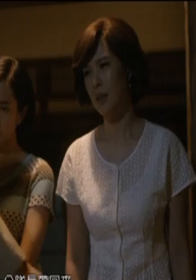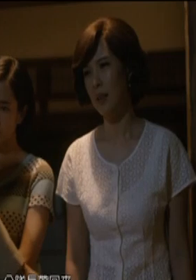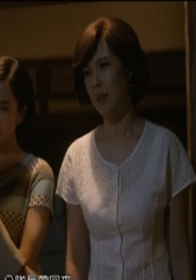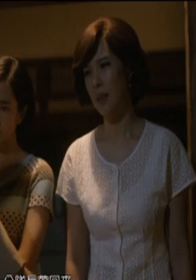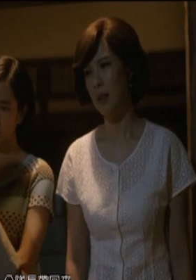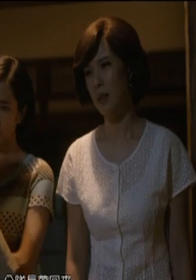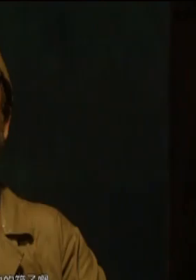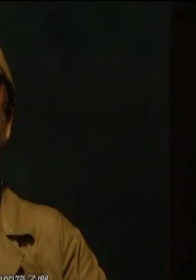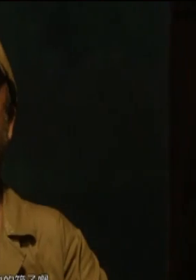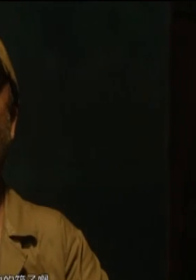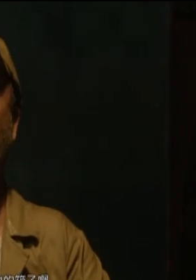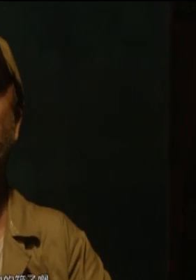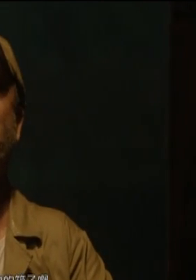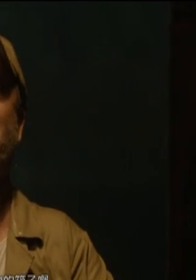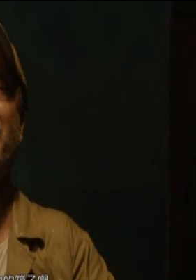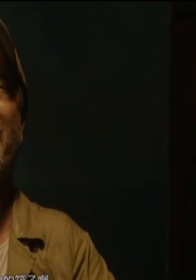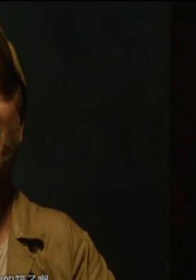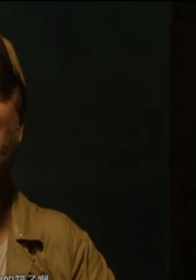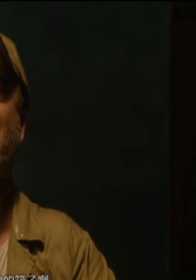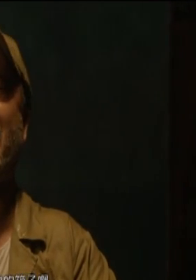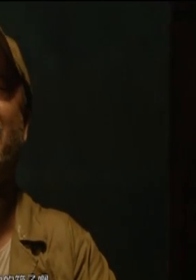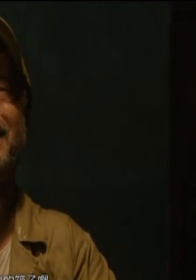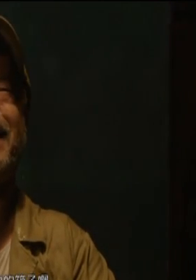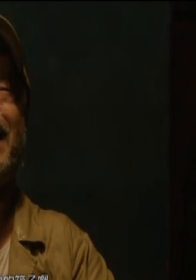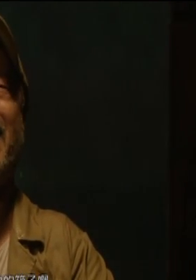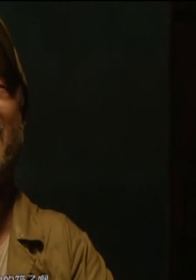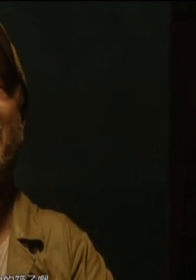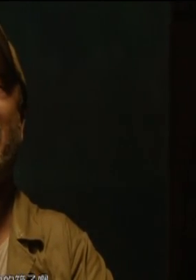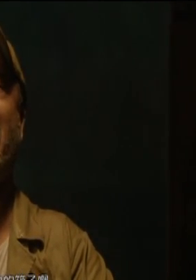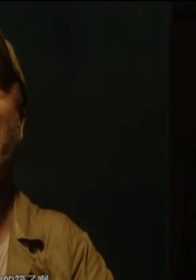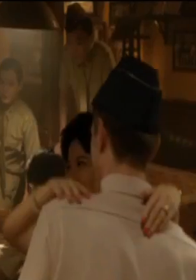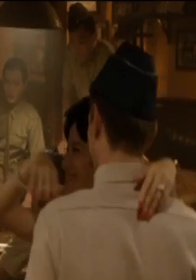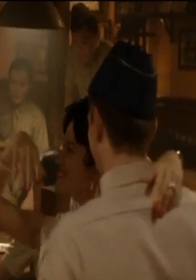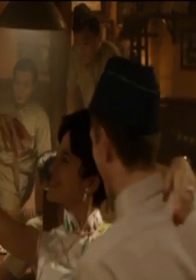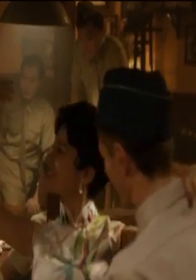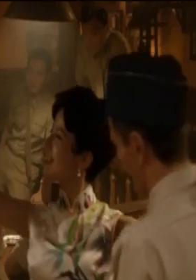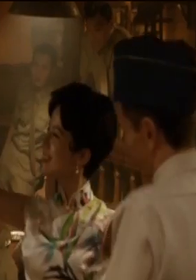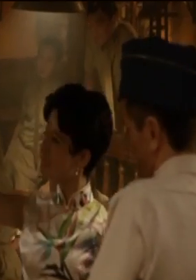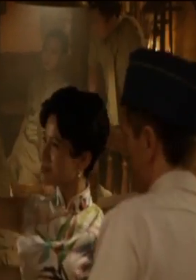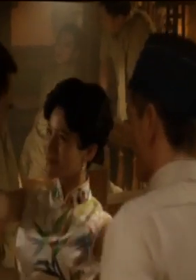带回来！ 怎么还有杀他的箱子？